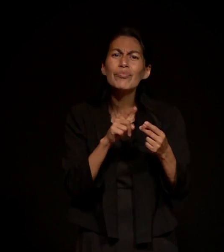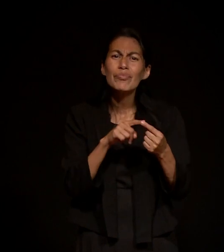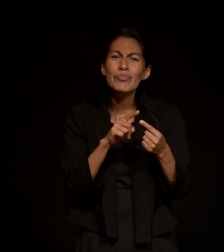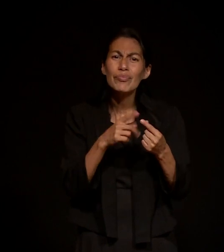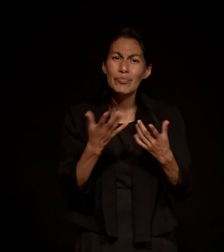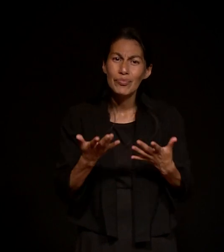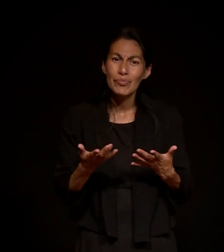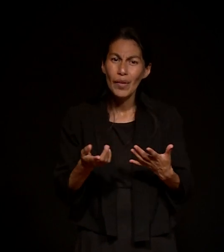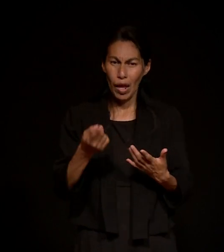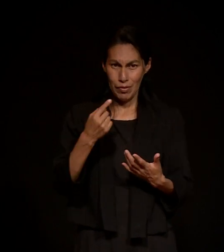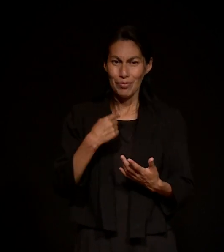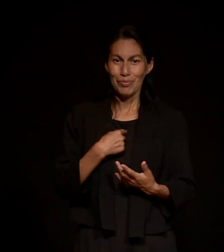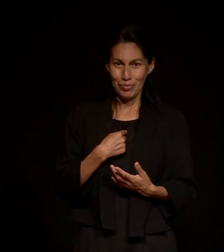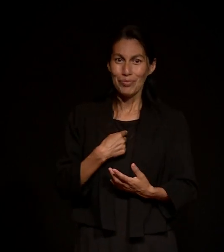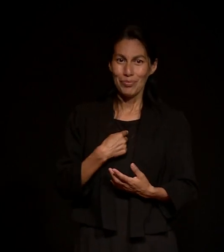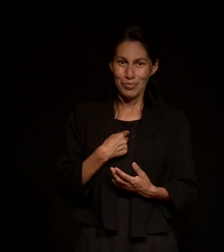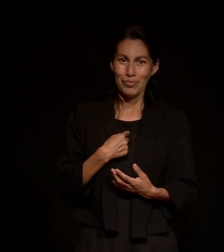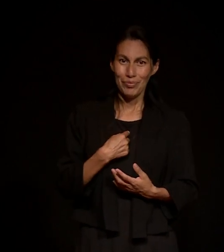va a orar?